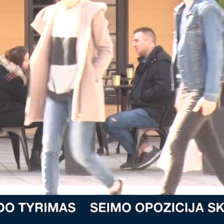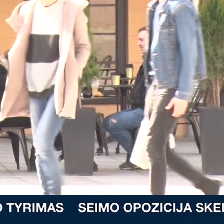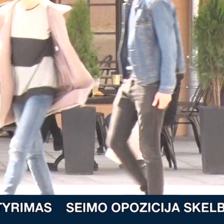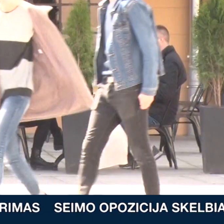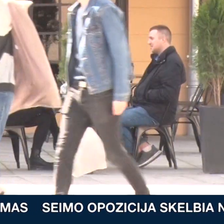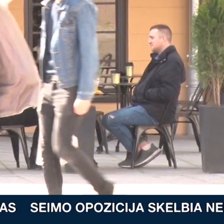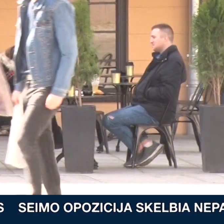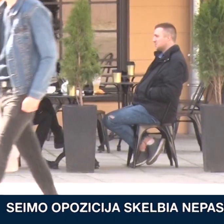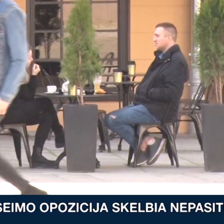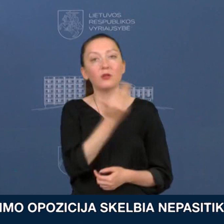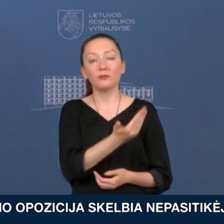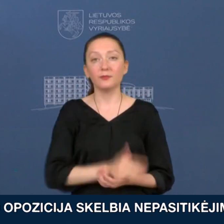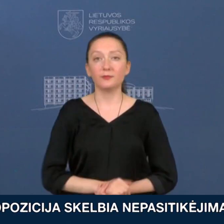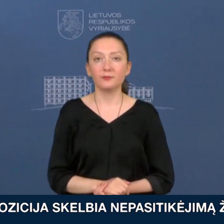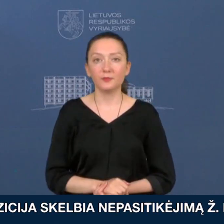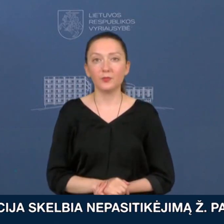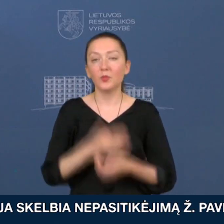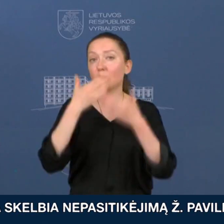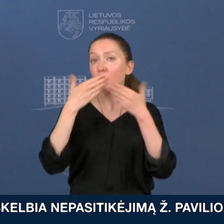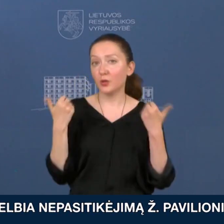kurie suvaržymai liks galioti. Nėra